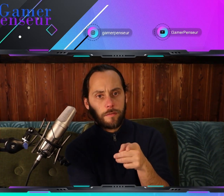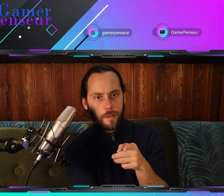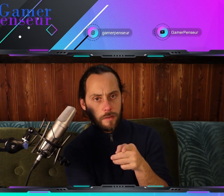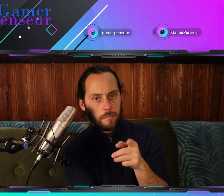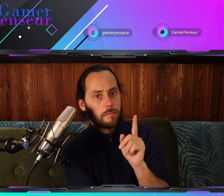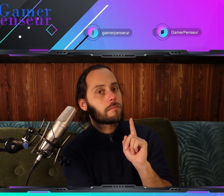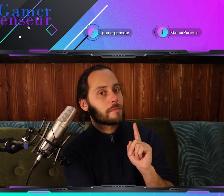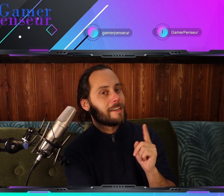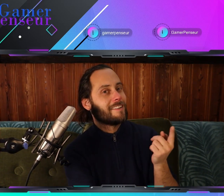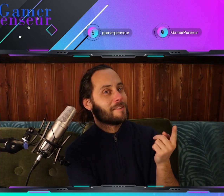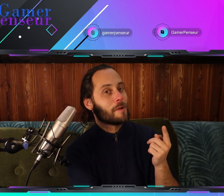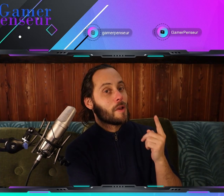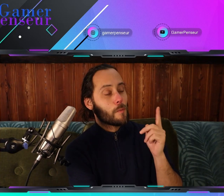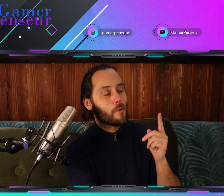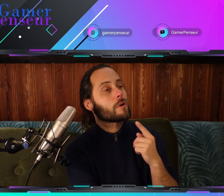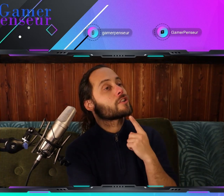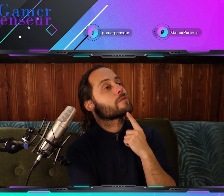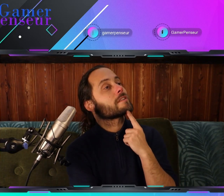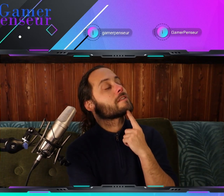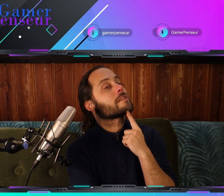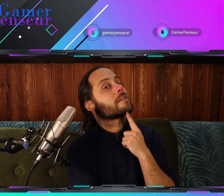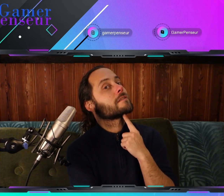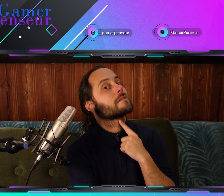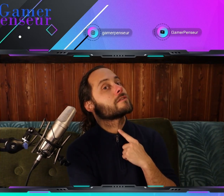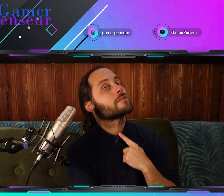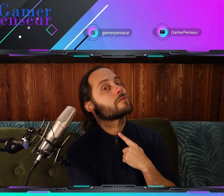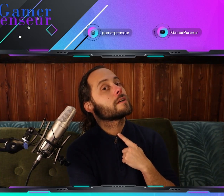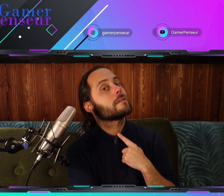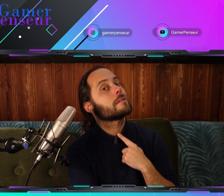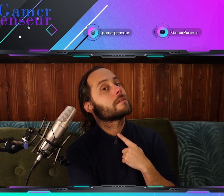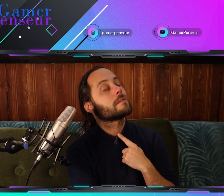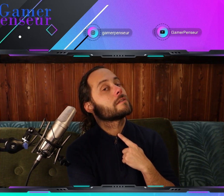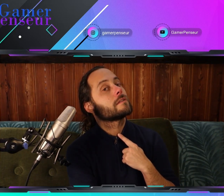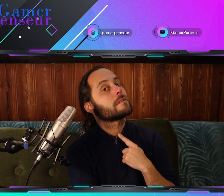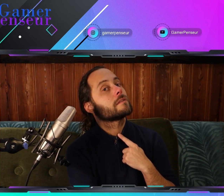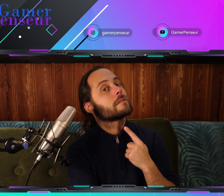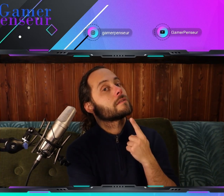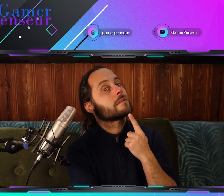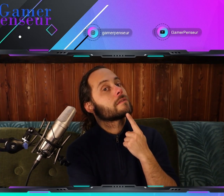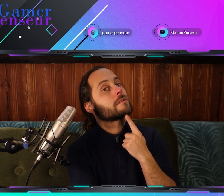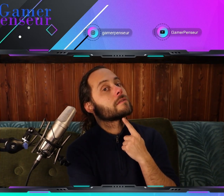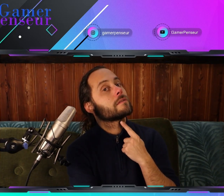va vérifier. Pour moi, joint, c'est ça. Joint.